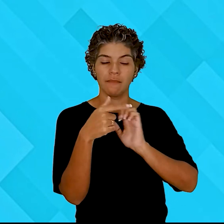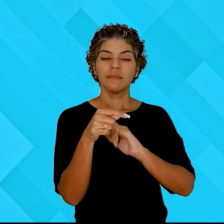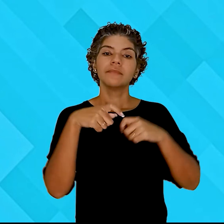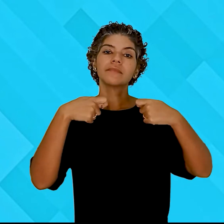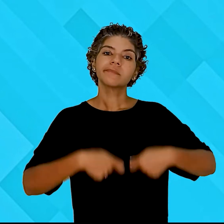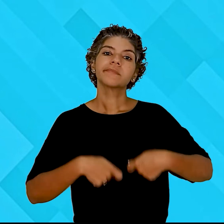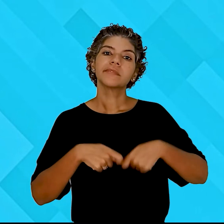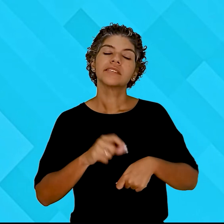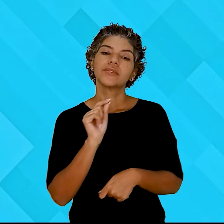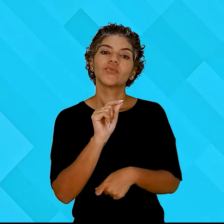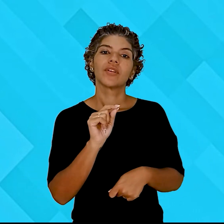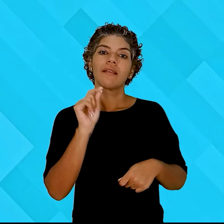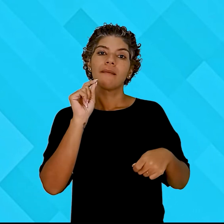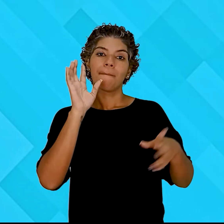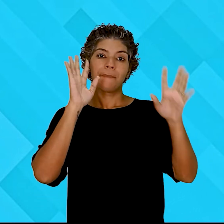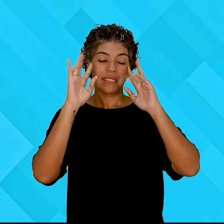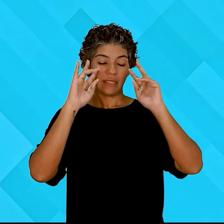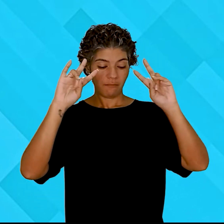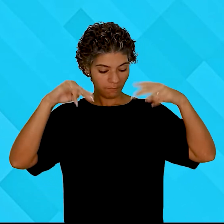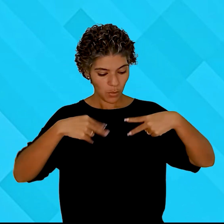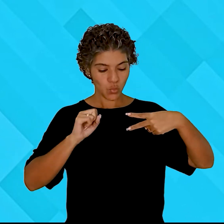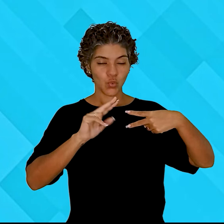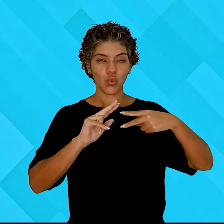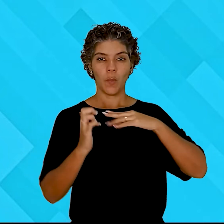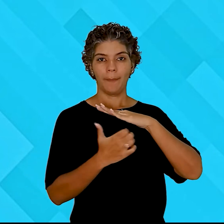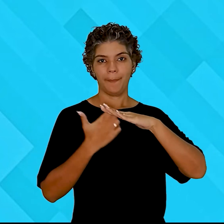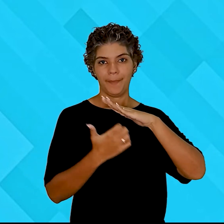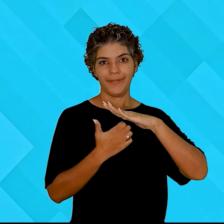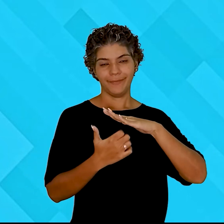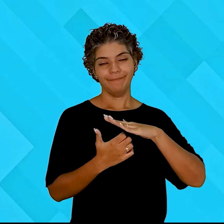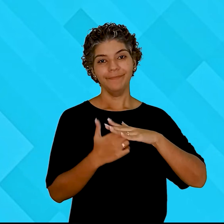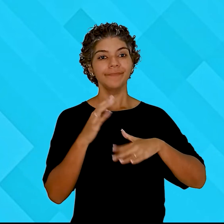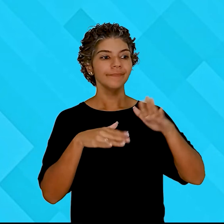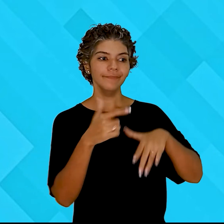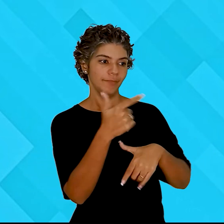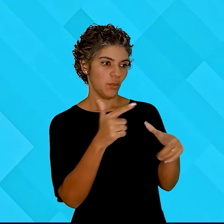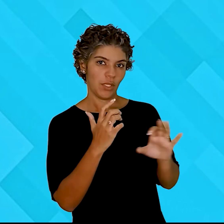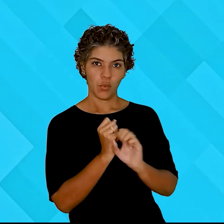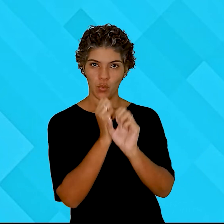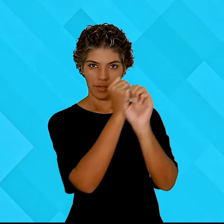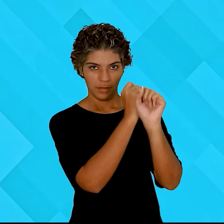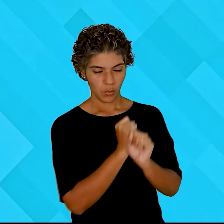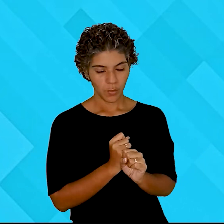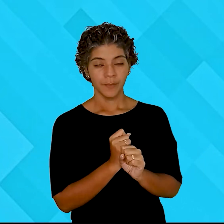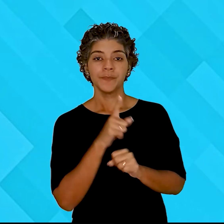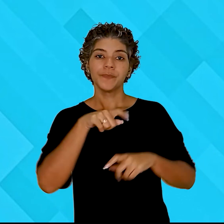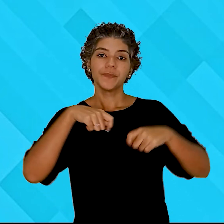Então, como você não vai ter seu contador, o microempreendedor não tem essa demanda, você vai precisar cuidar de suas próprias